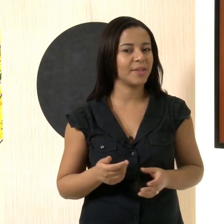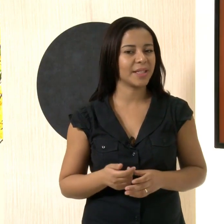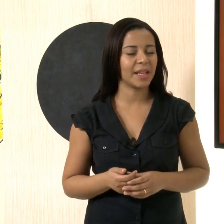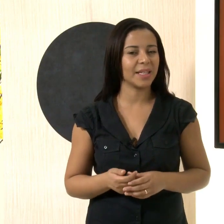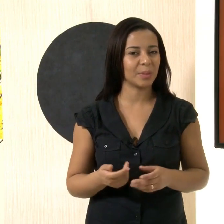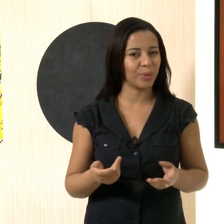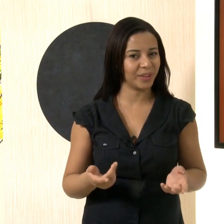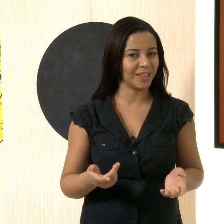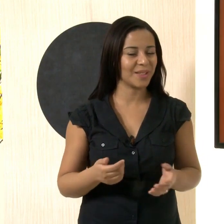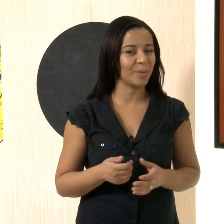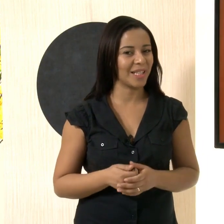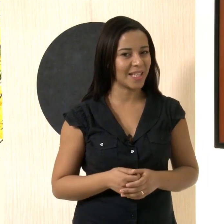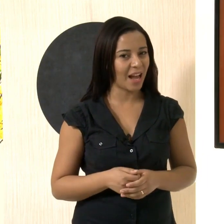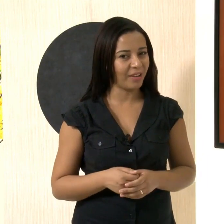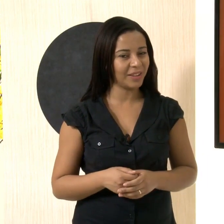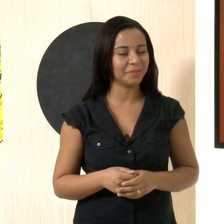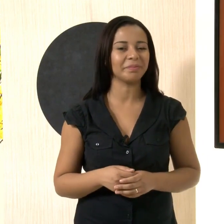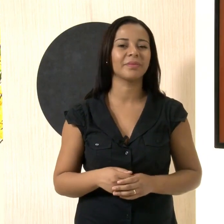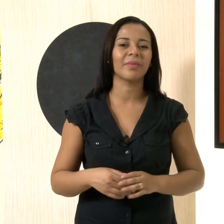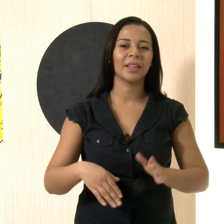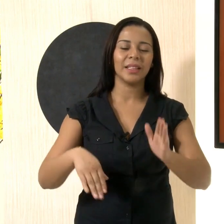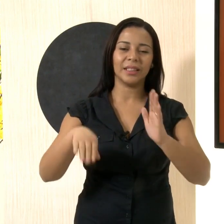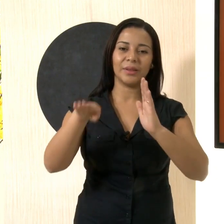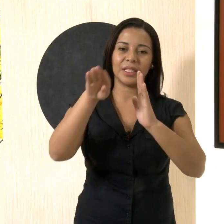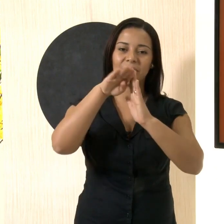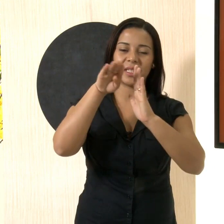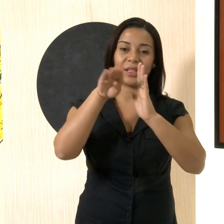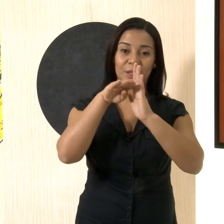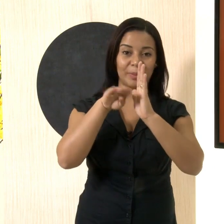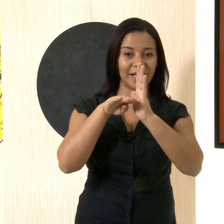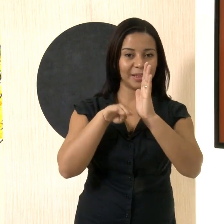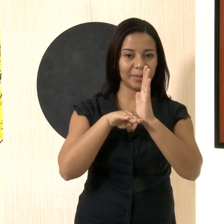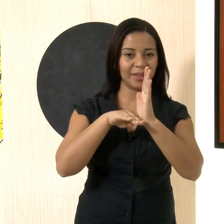os sinais importantes sobre essa aula? Então, este é o sinal de parâmetro,